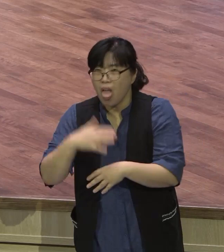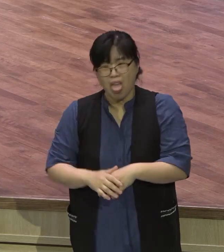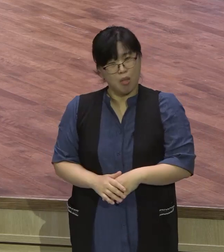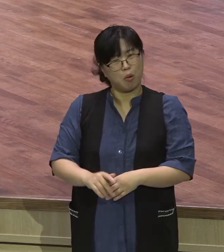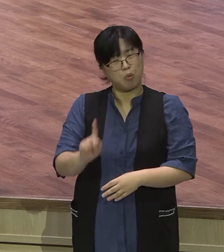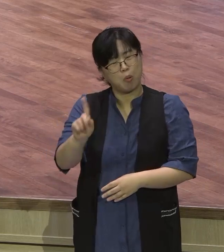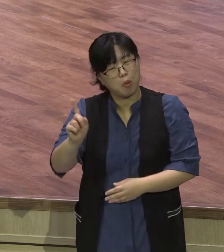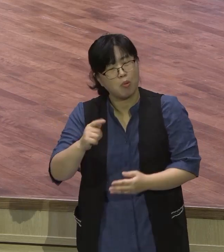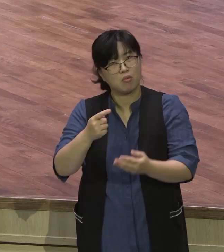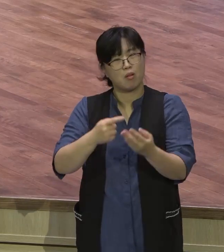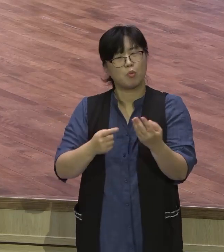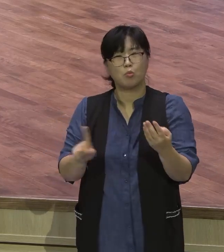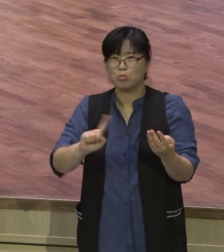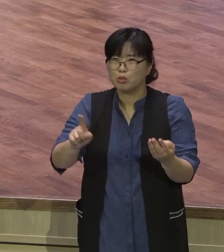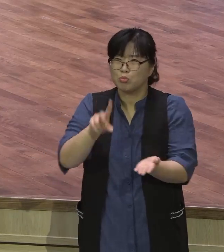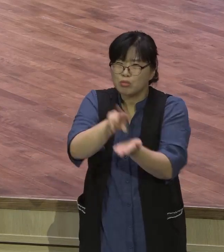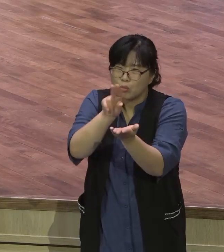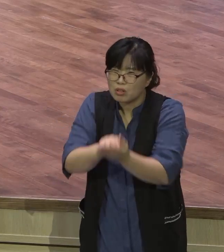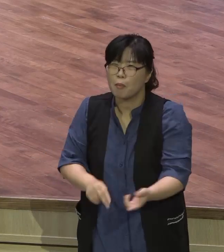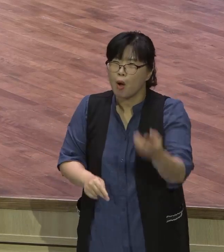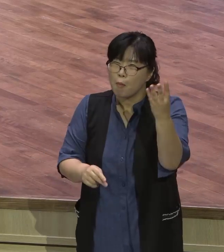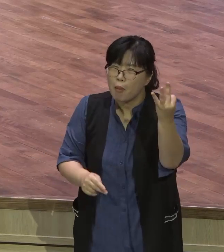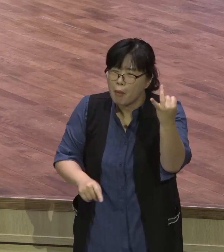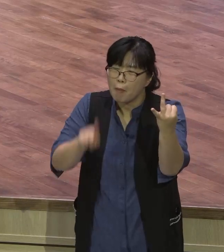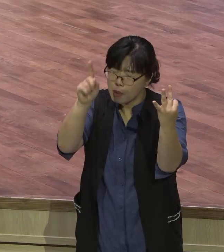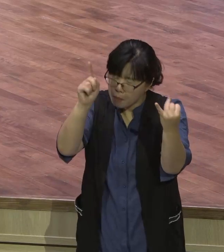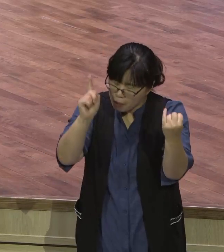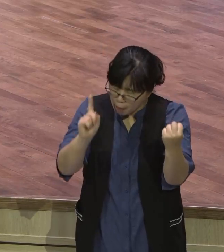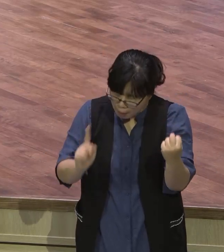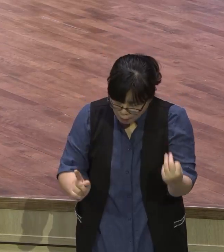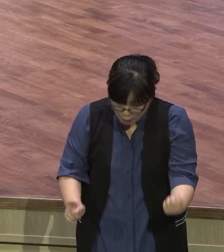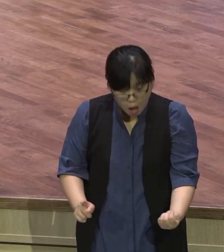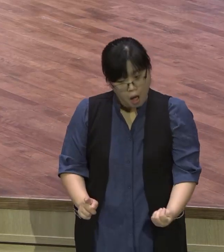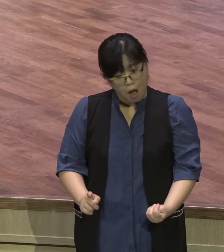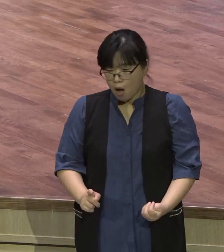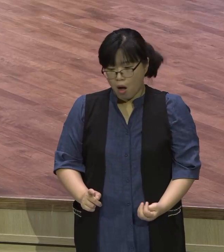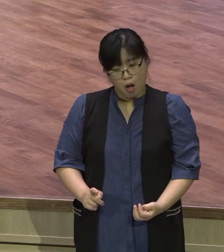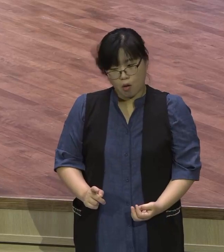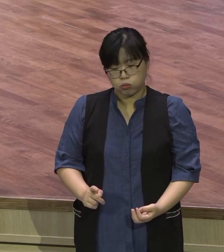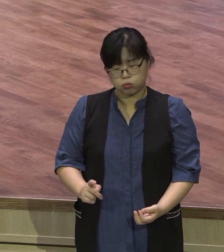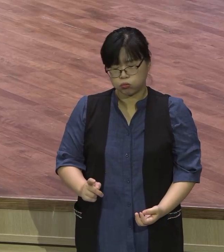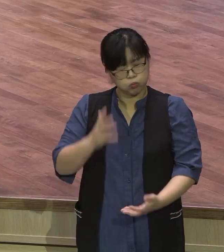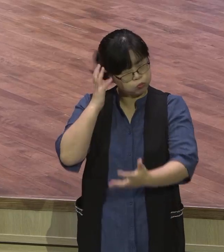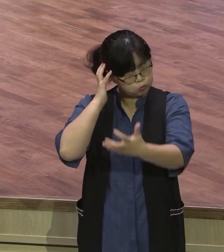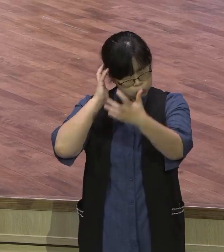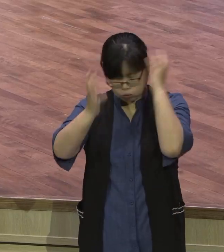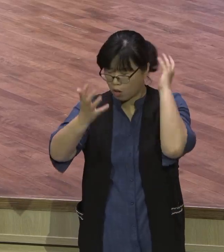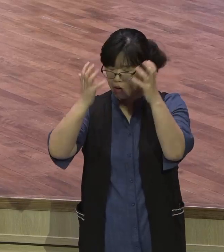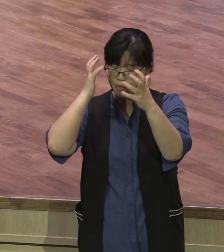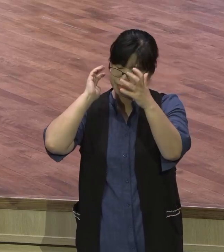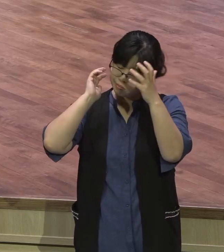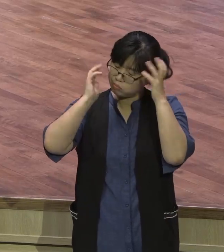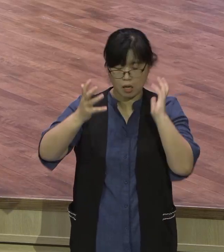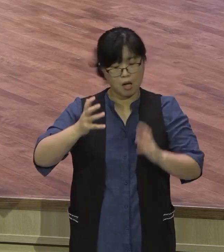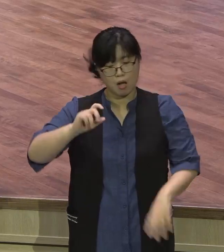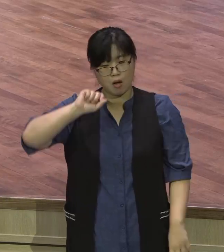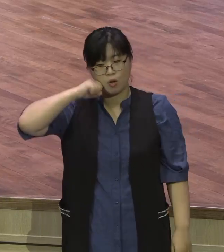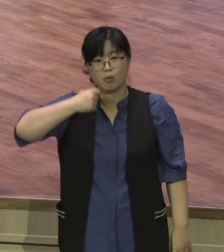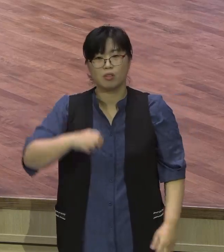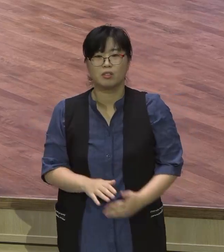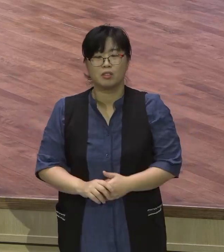지금 우리는 의지할 곳이 없어 백신이 나와 백신이 나온 들 백신이 지금 연구되고 있는 전문가들